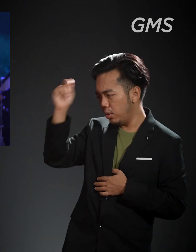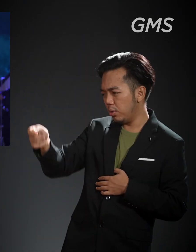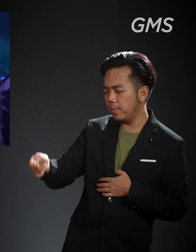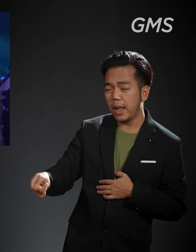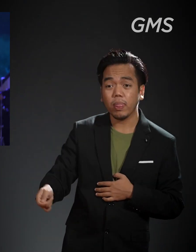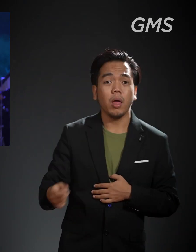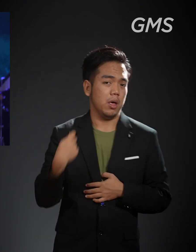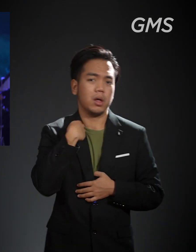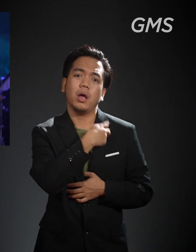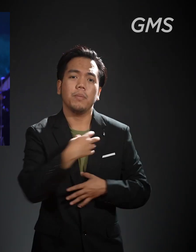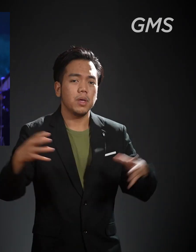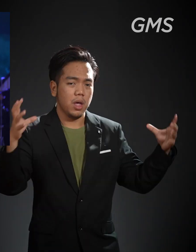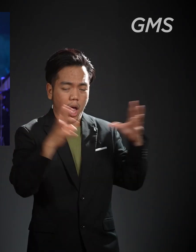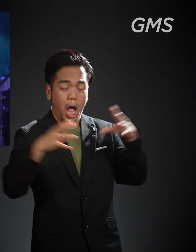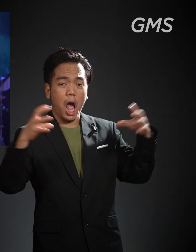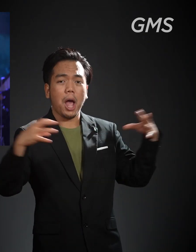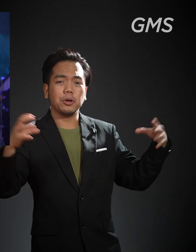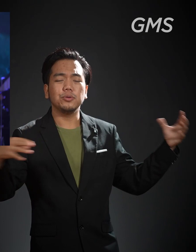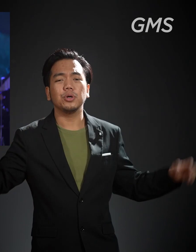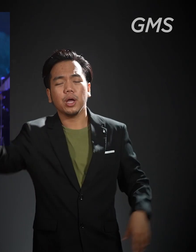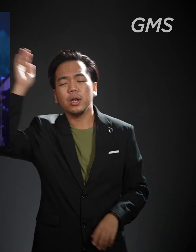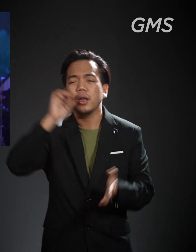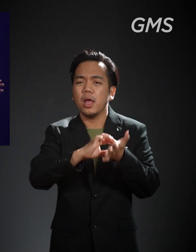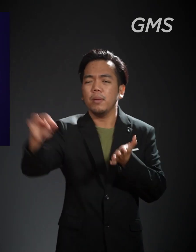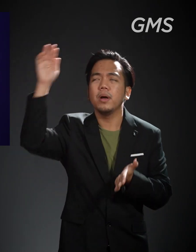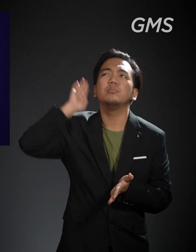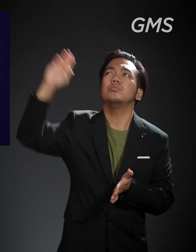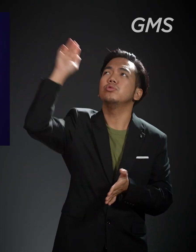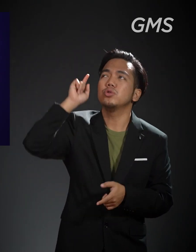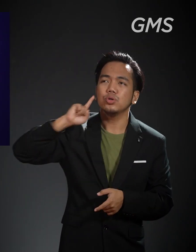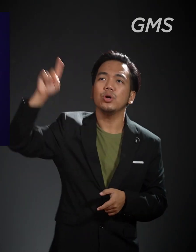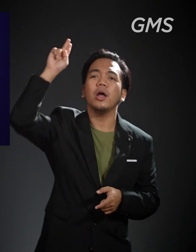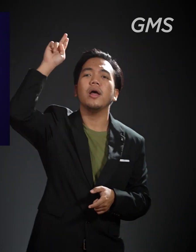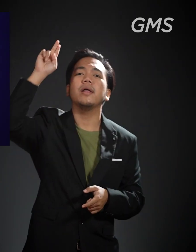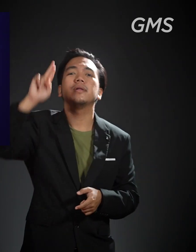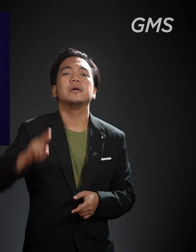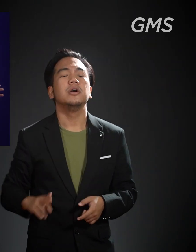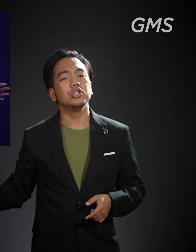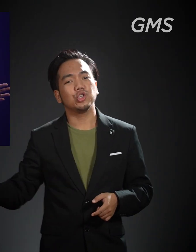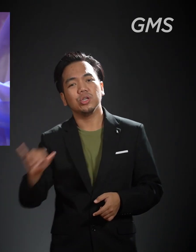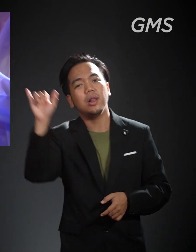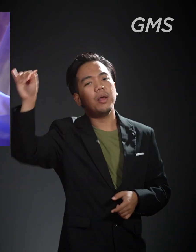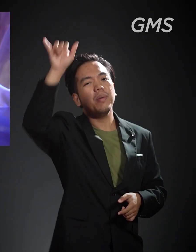angkat dan kami tinggikan selamanya.